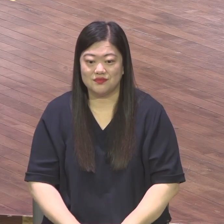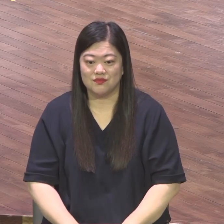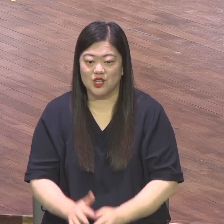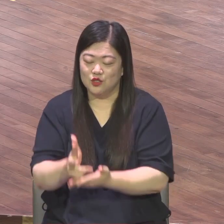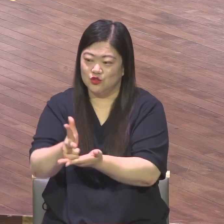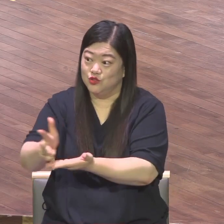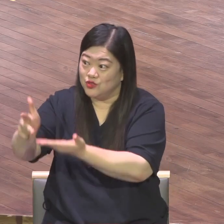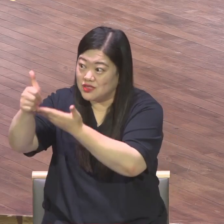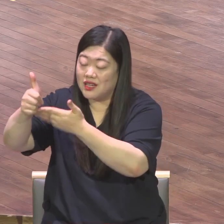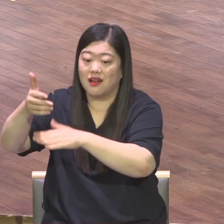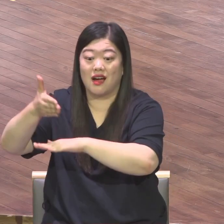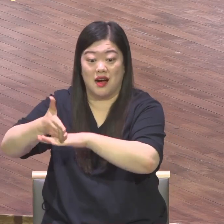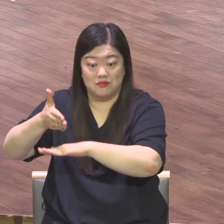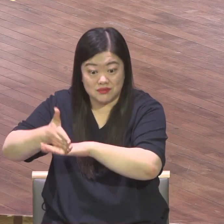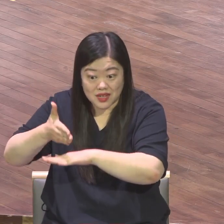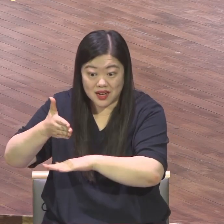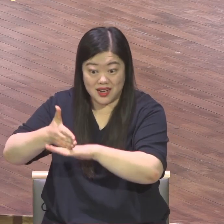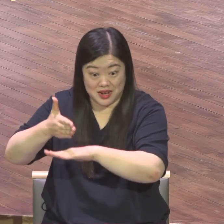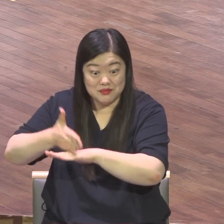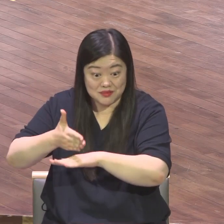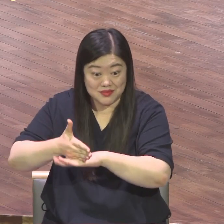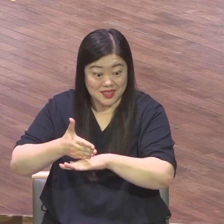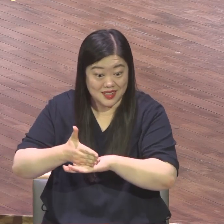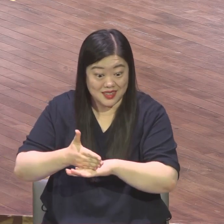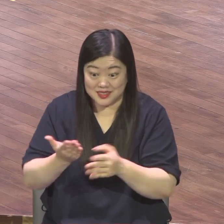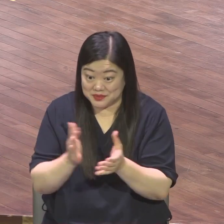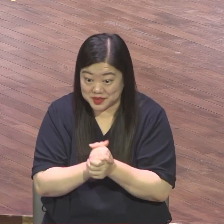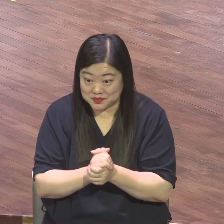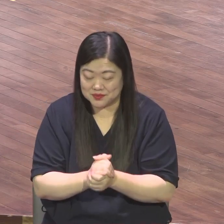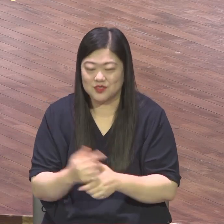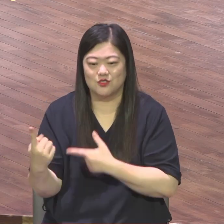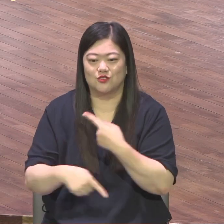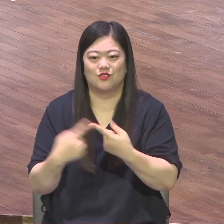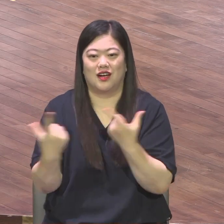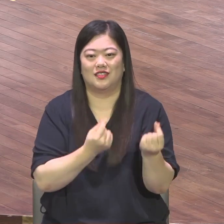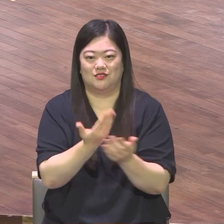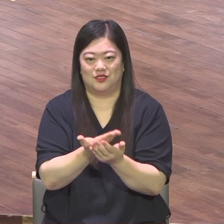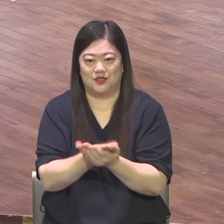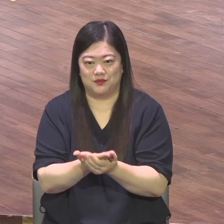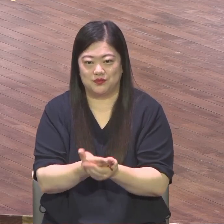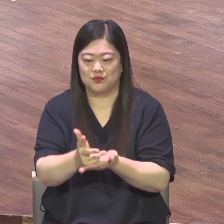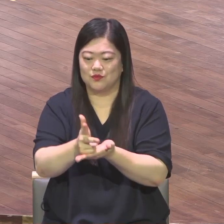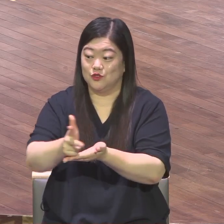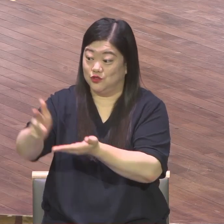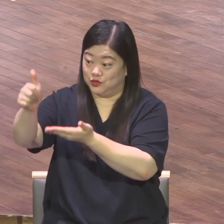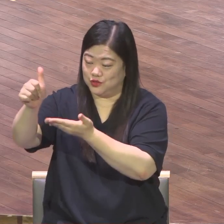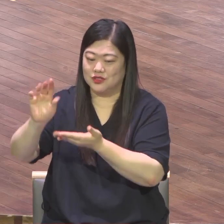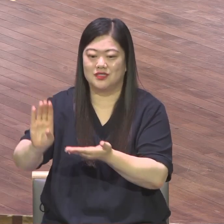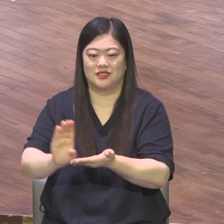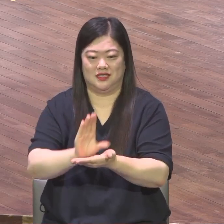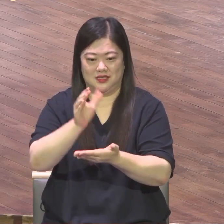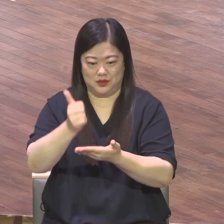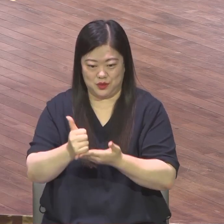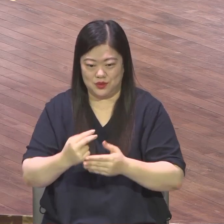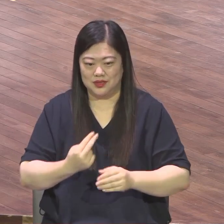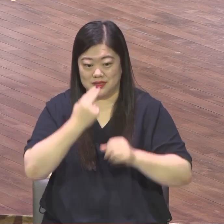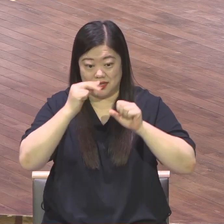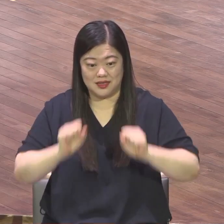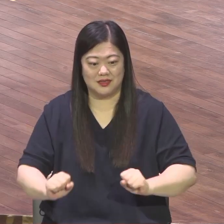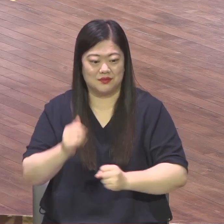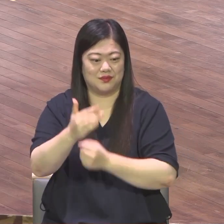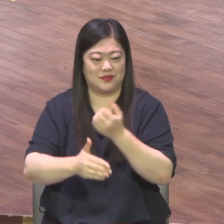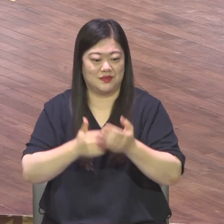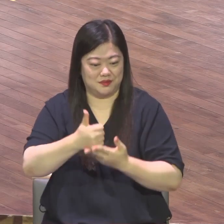주께 감사, 주께 감사합시다. 신앙 고백합니다. 주는 그리스도시요